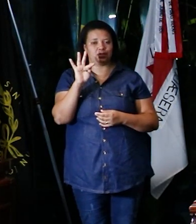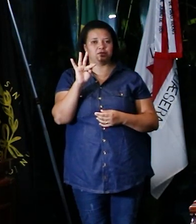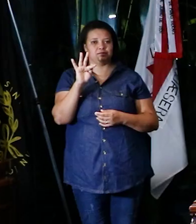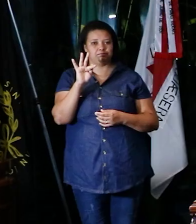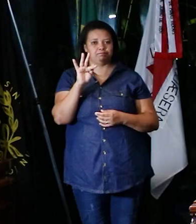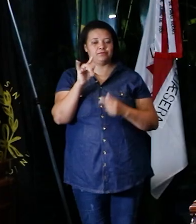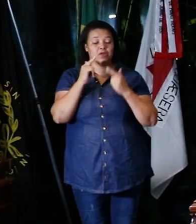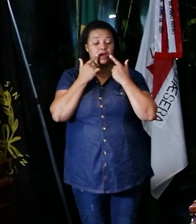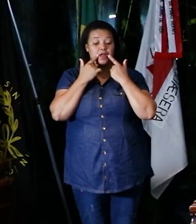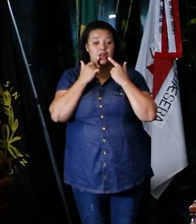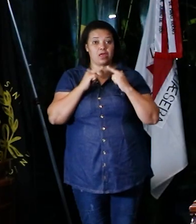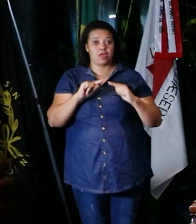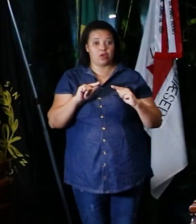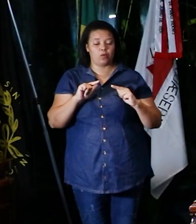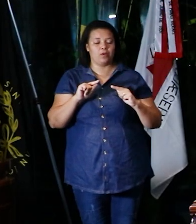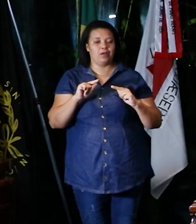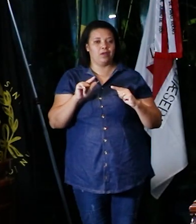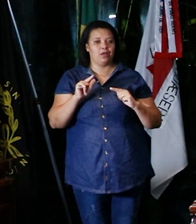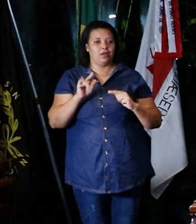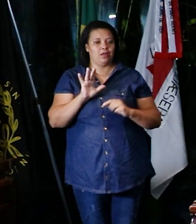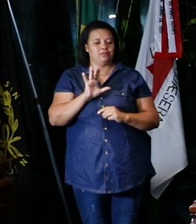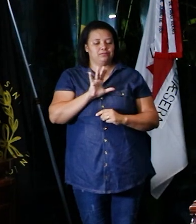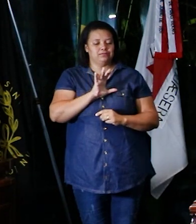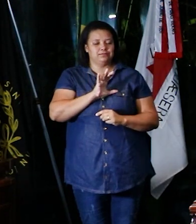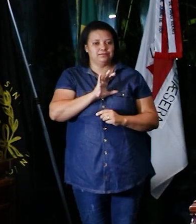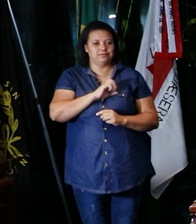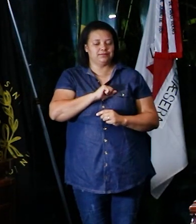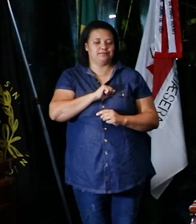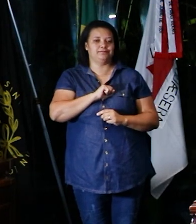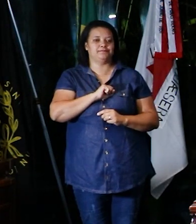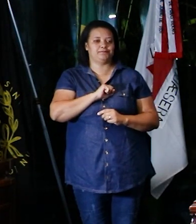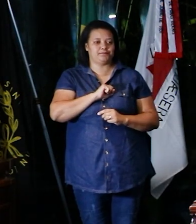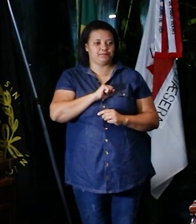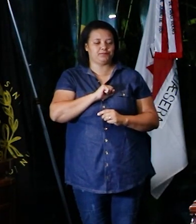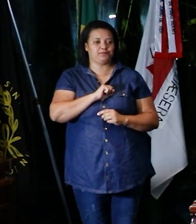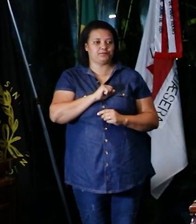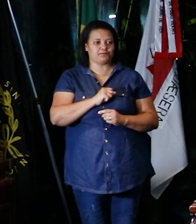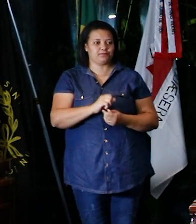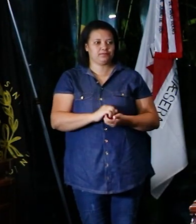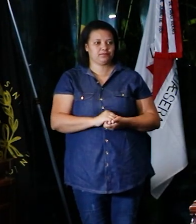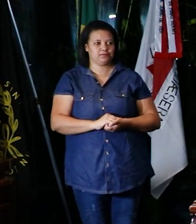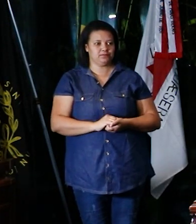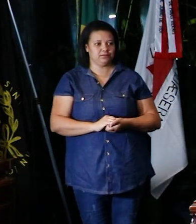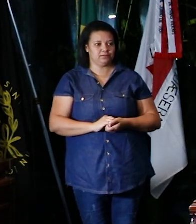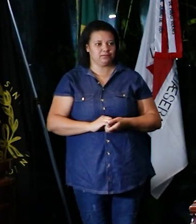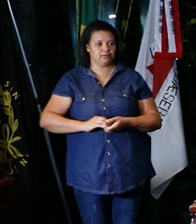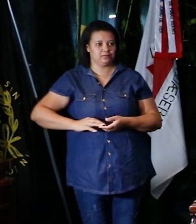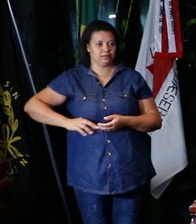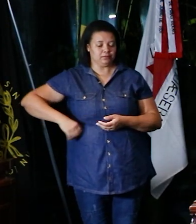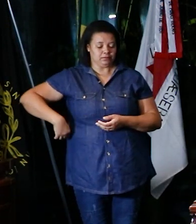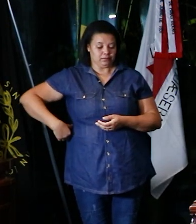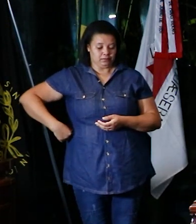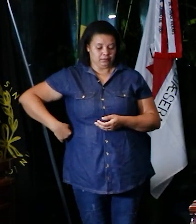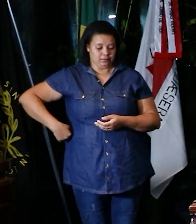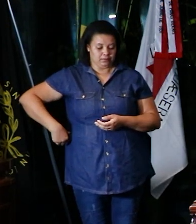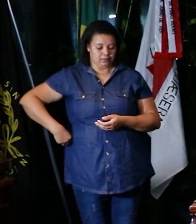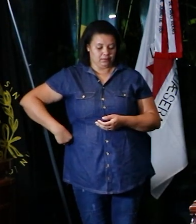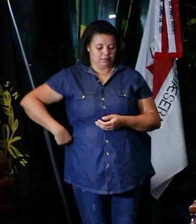pela qual ele era absolutamente apaixonado, não é? Mais do que as outras.